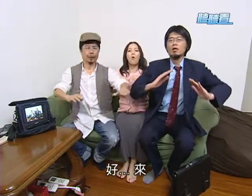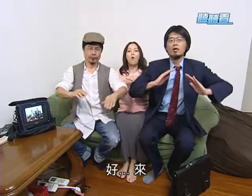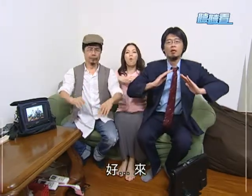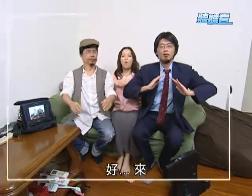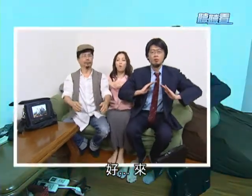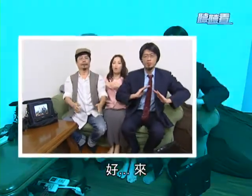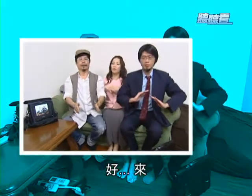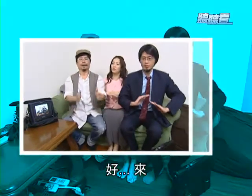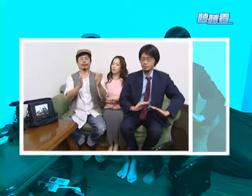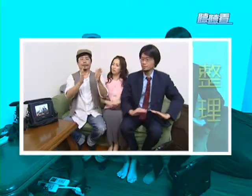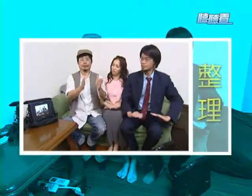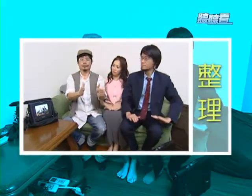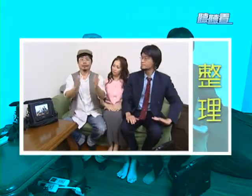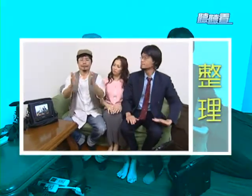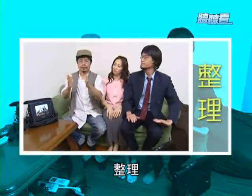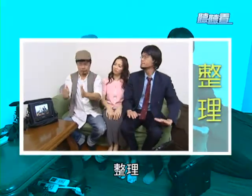好，来整理，